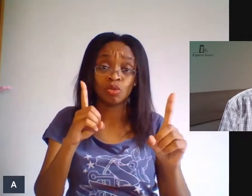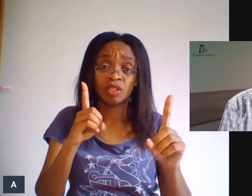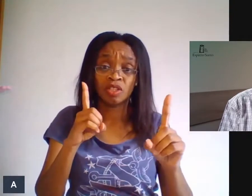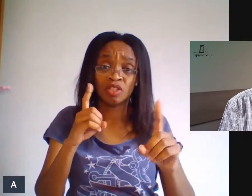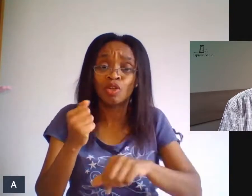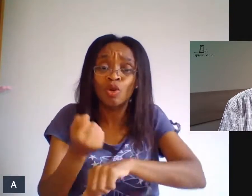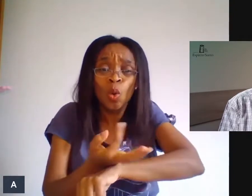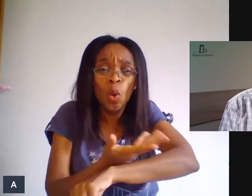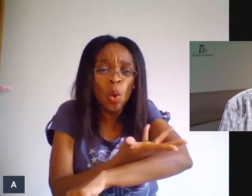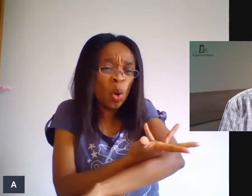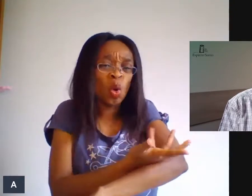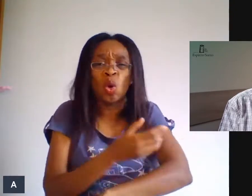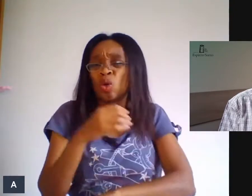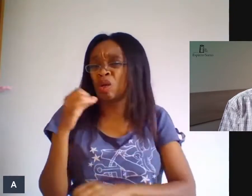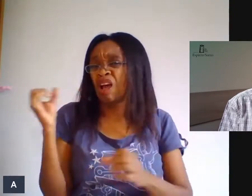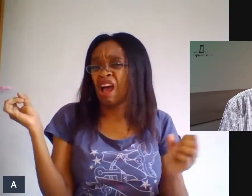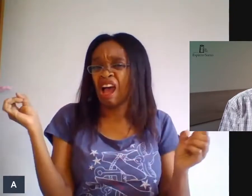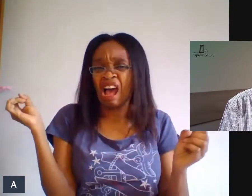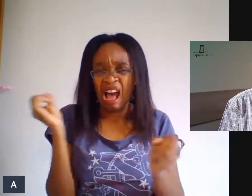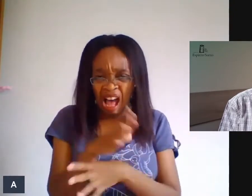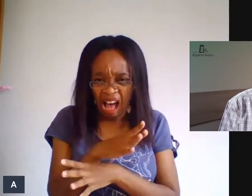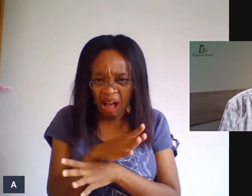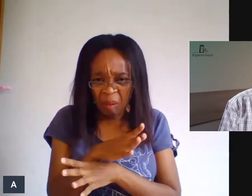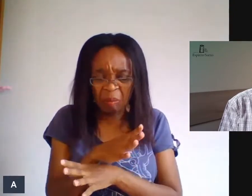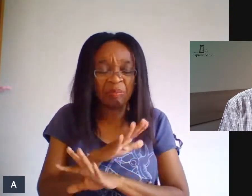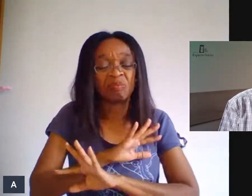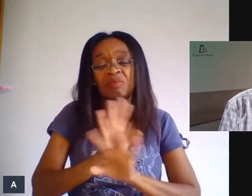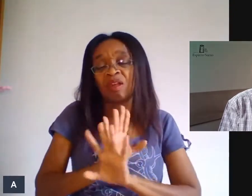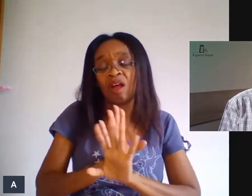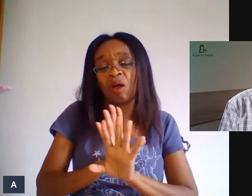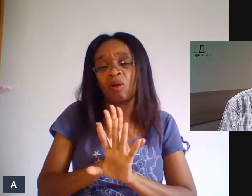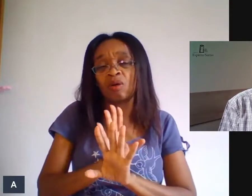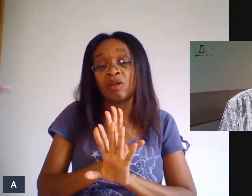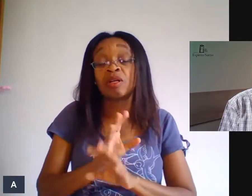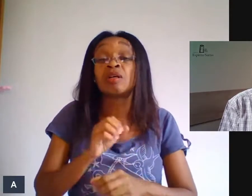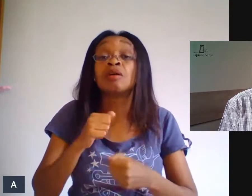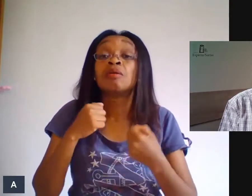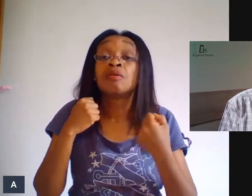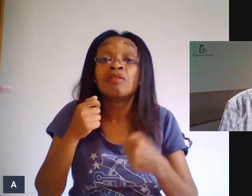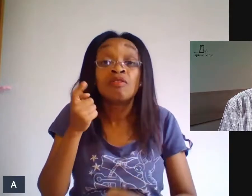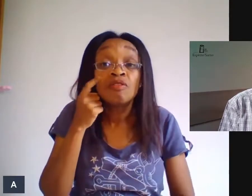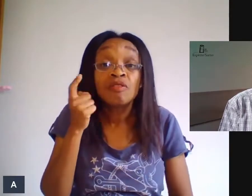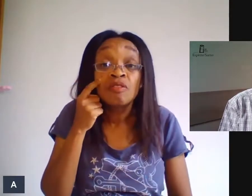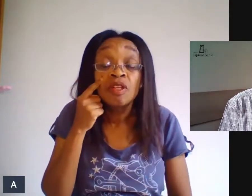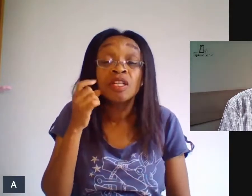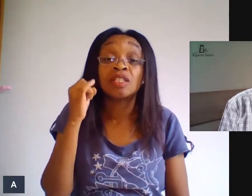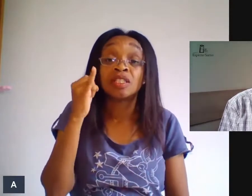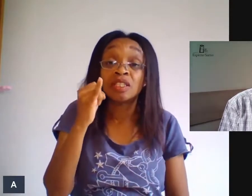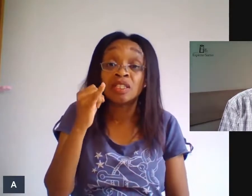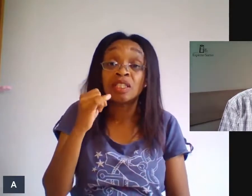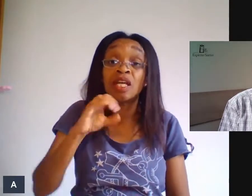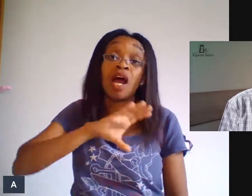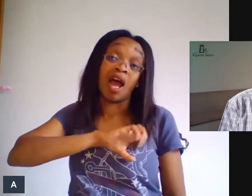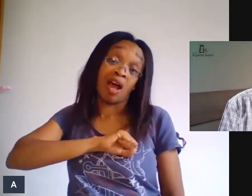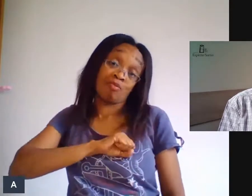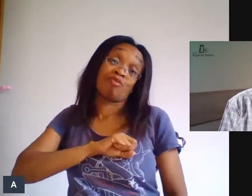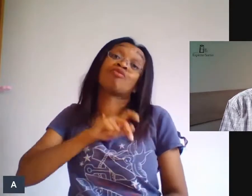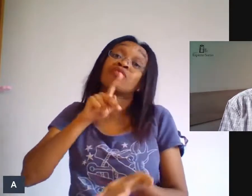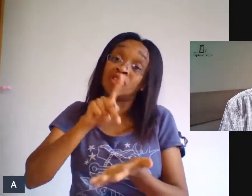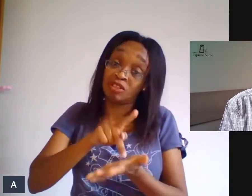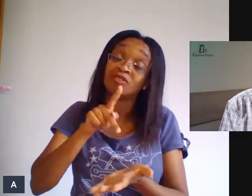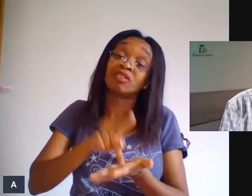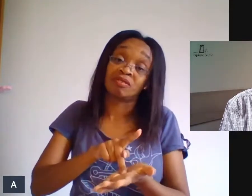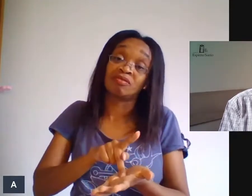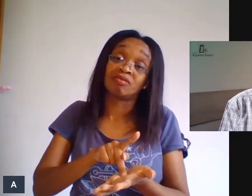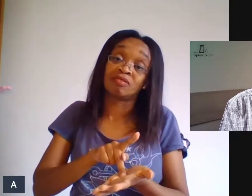paixão, né, que logo desaparece, né? Precisam ver realmente se é um verdadeiro amor que alimenta o coração